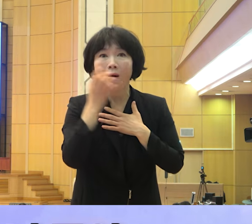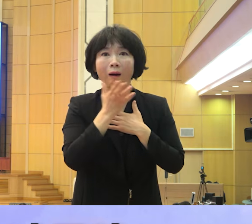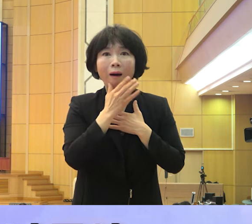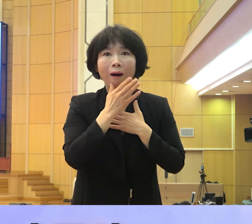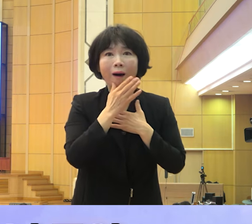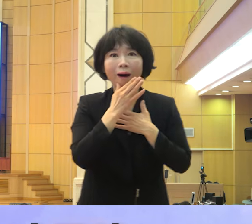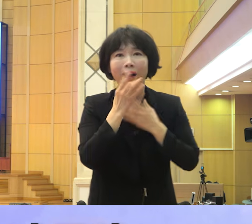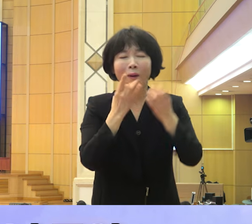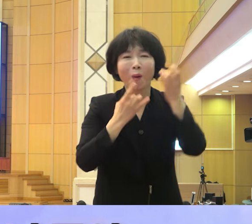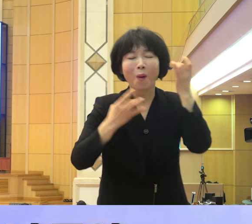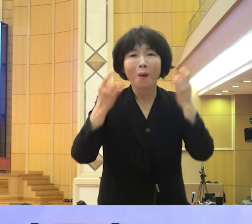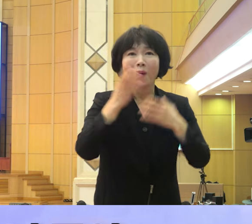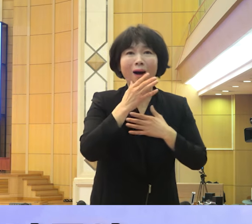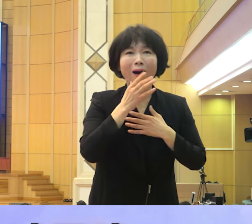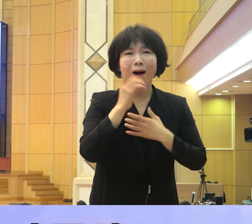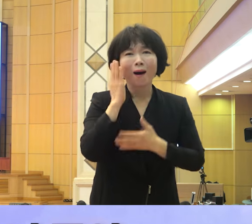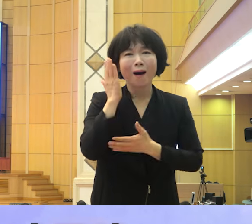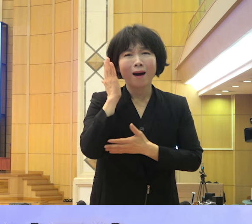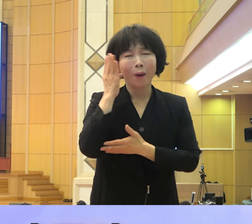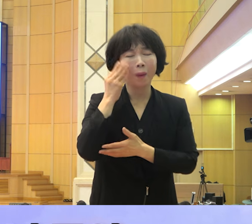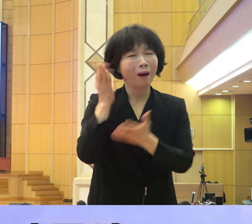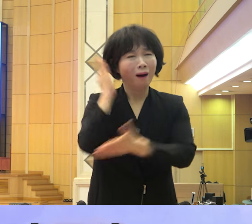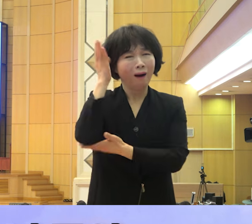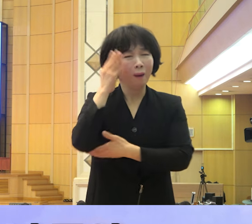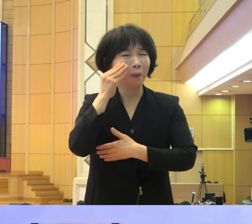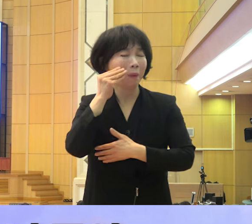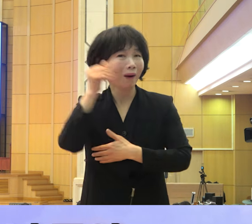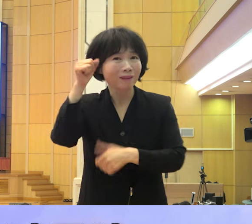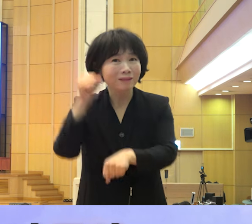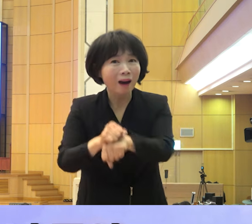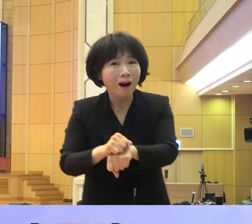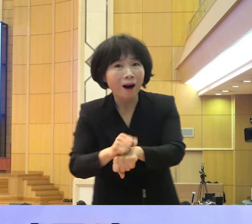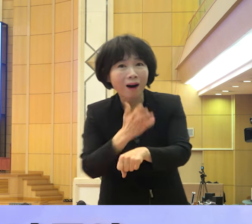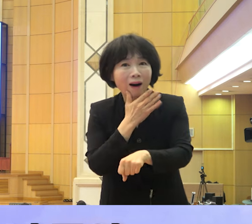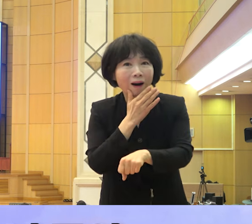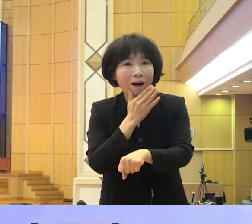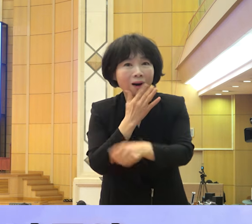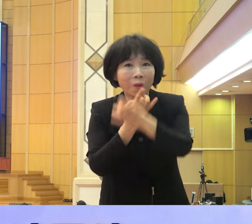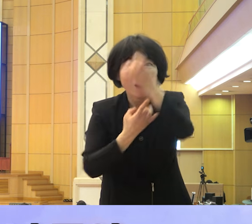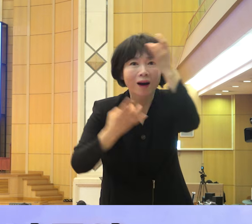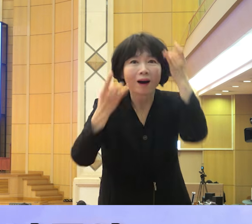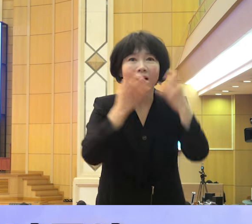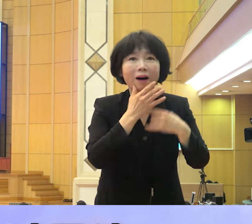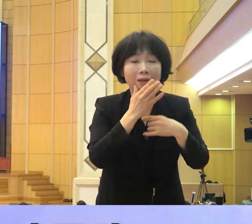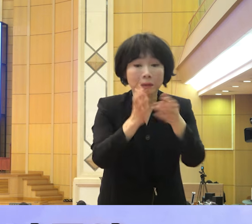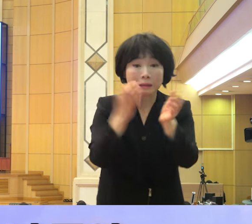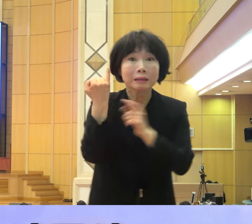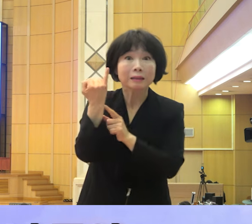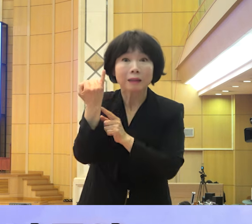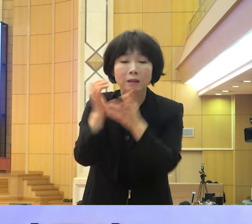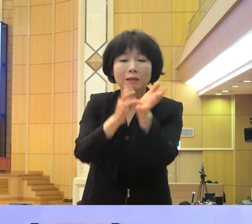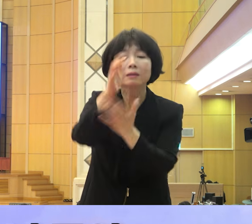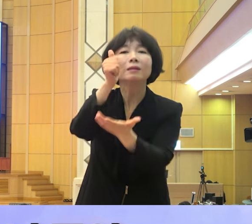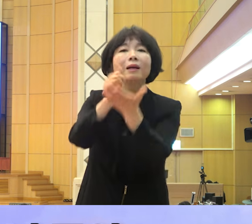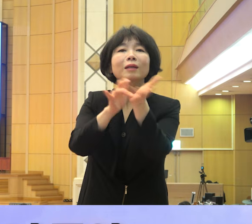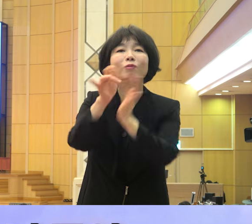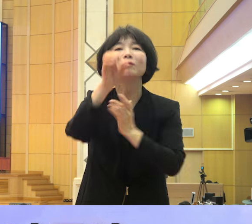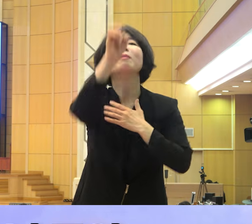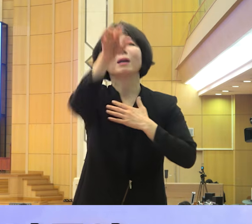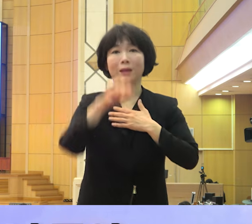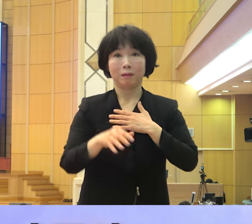진리의 말씀, 신령한 말씀을 하고 있으니까 여자가 말하기를